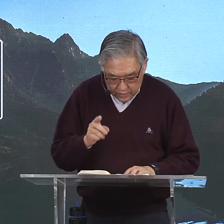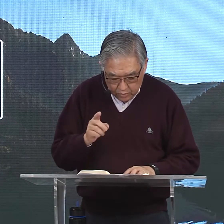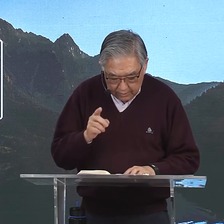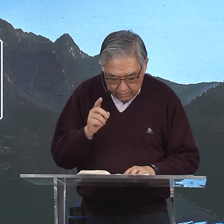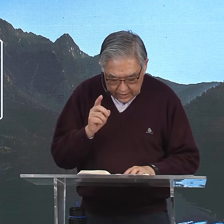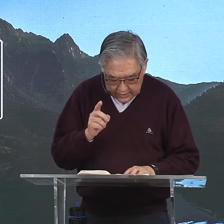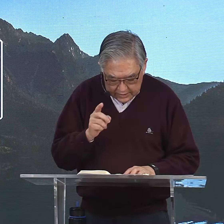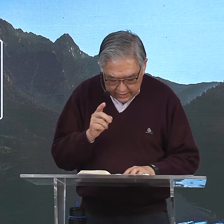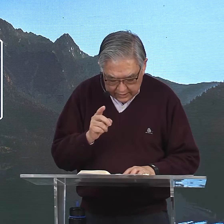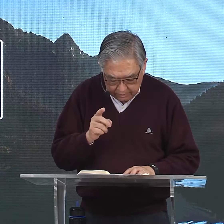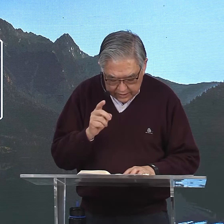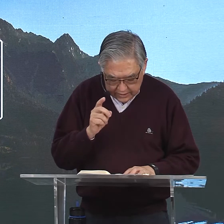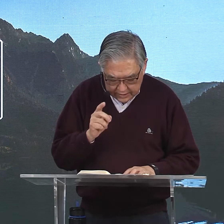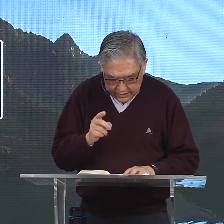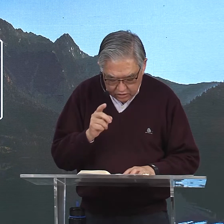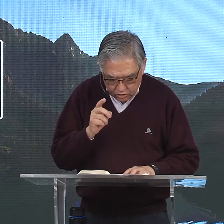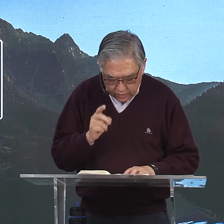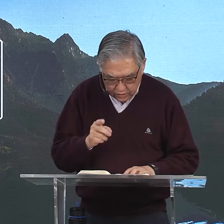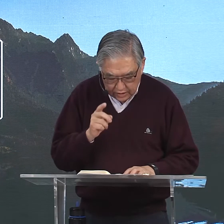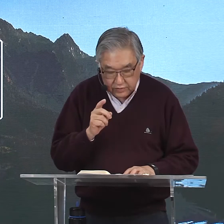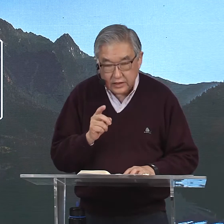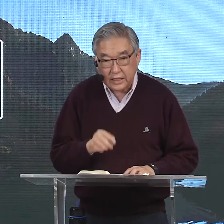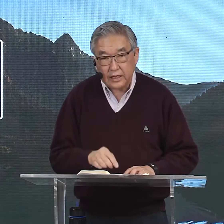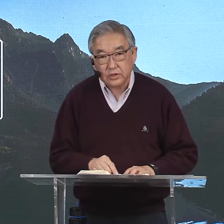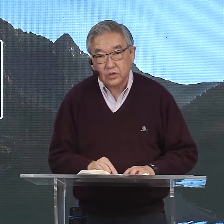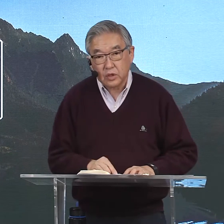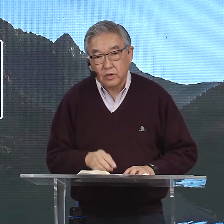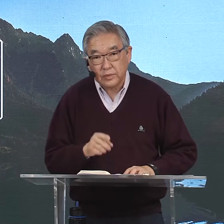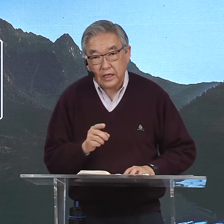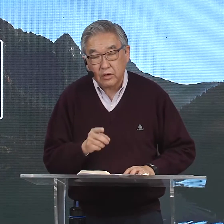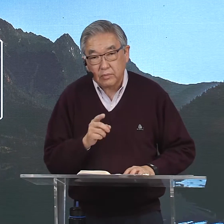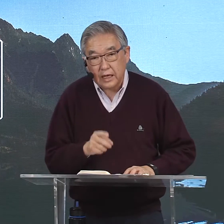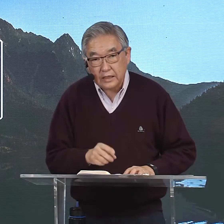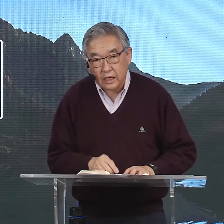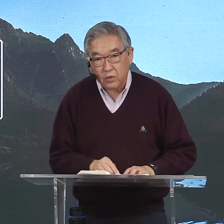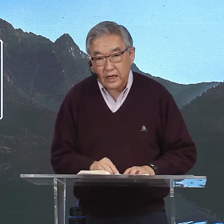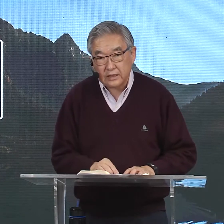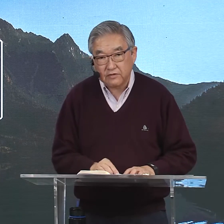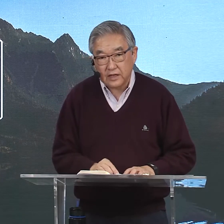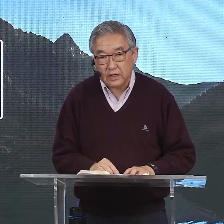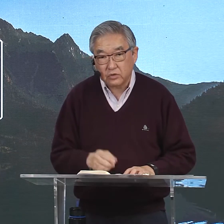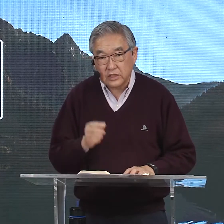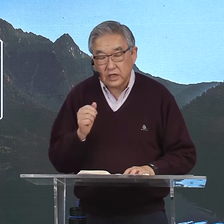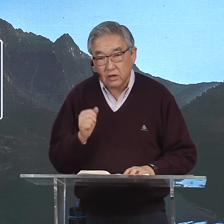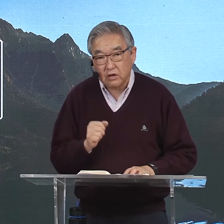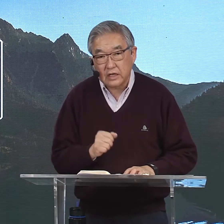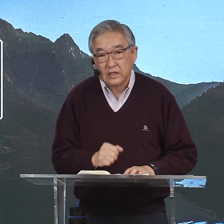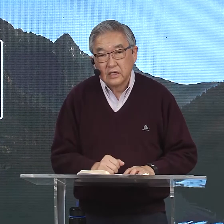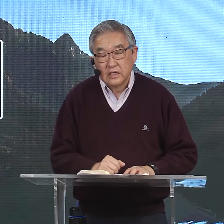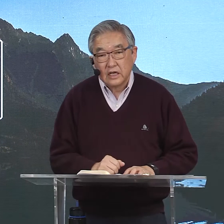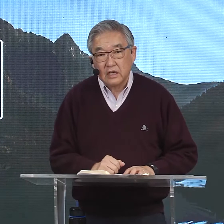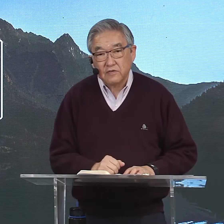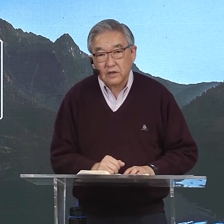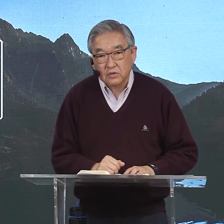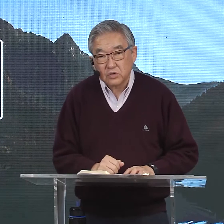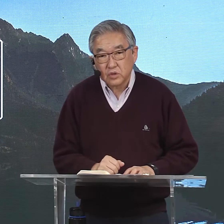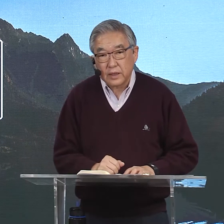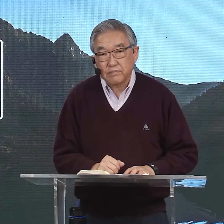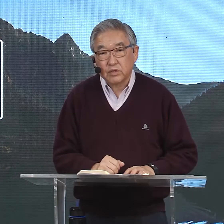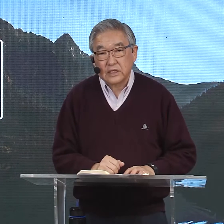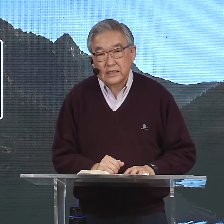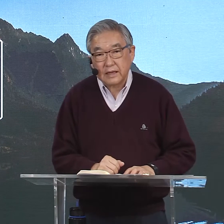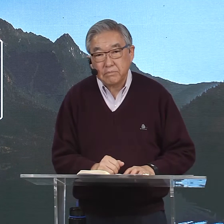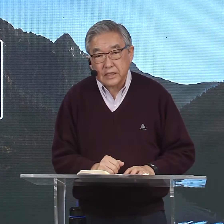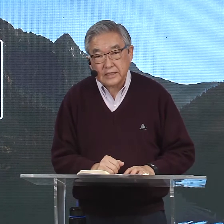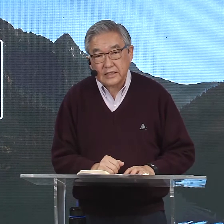preparas-me uma mesa na presença dos meus adversários o irmão miguel mar na quarta-feira à noite agora ele